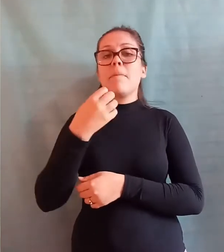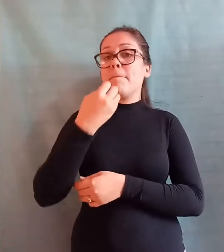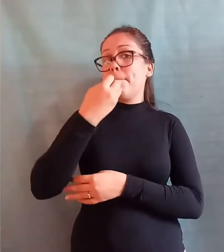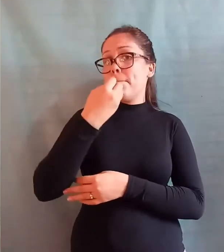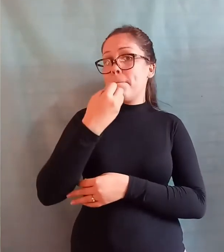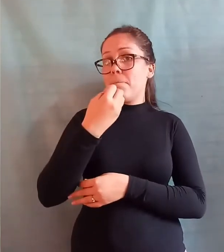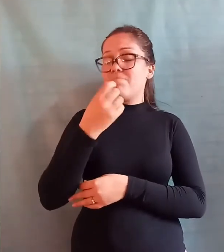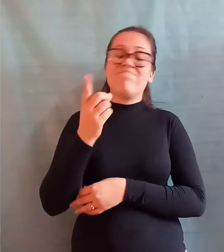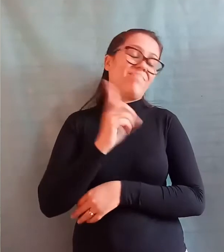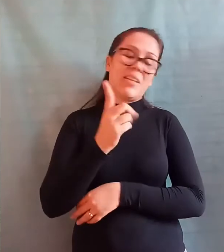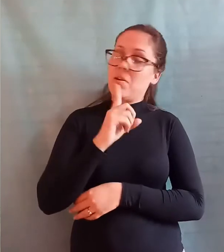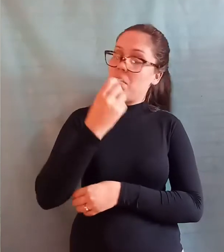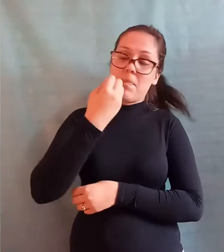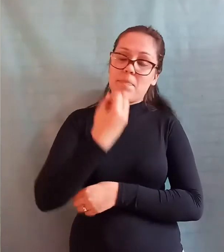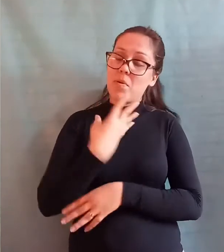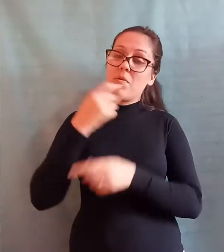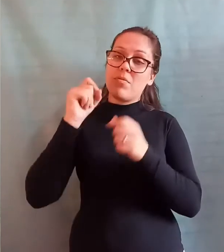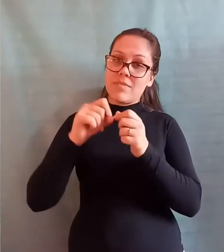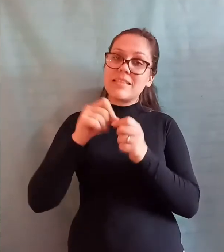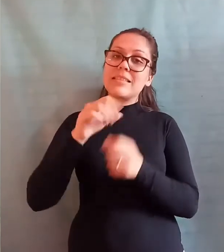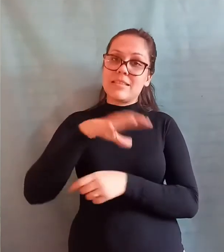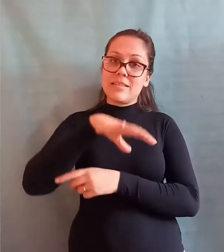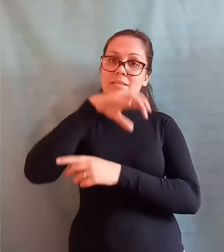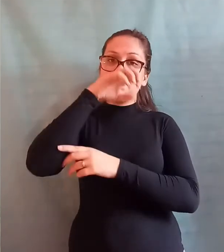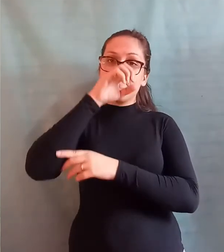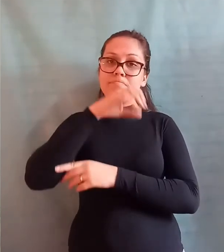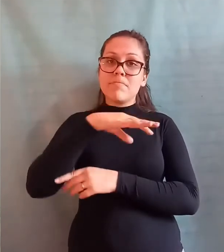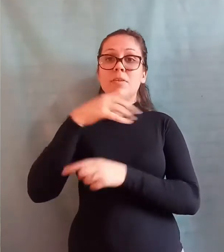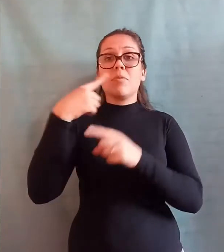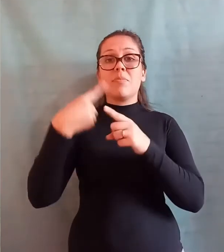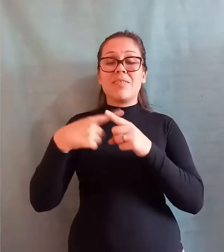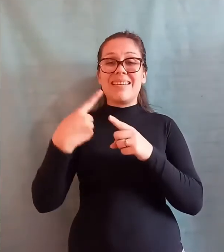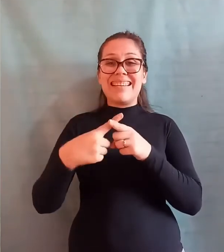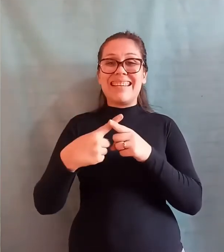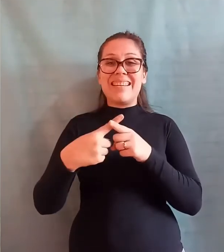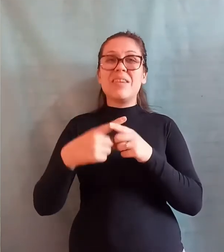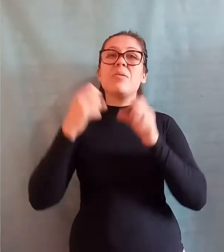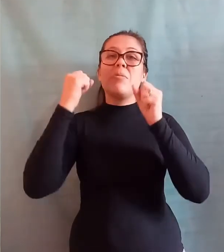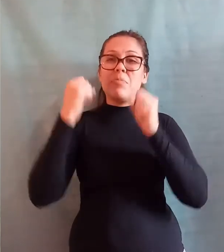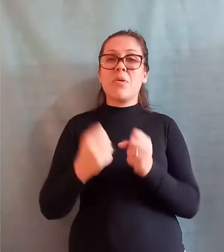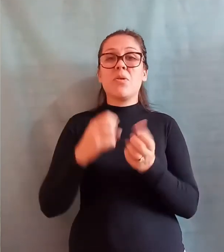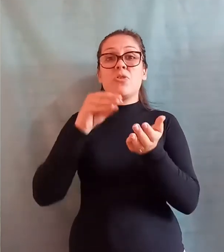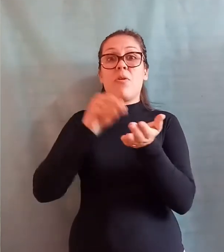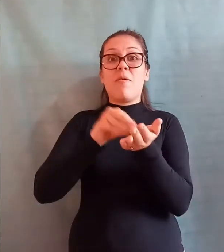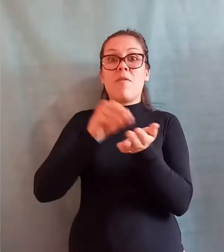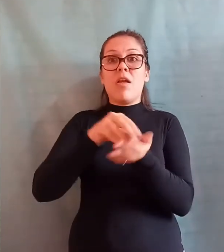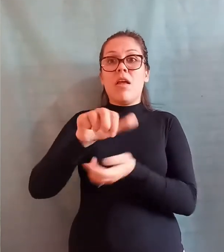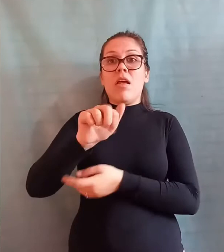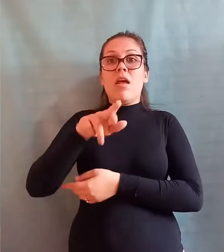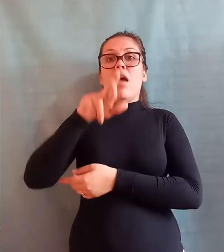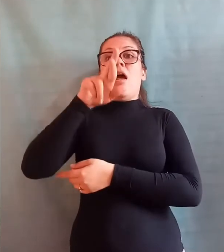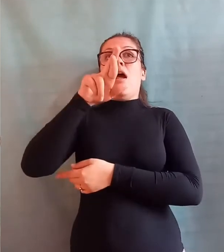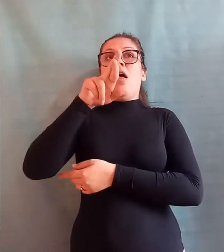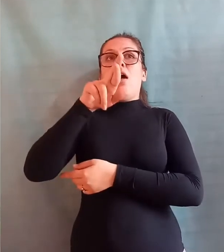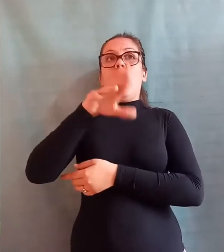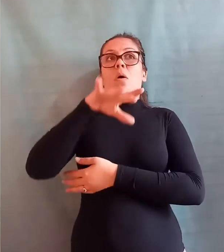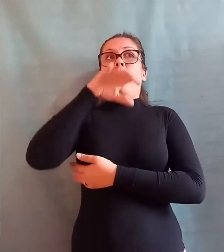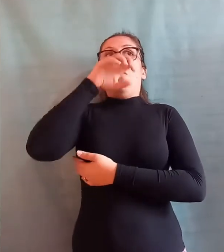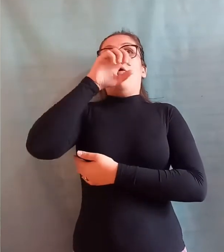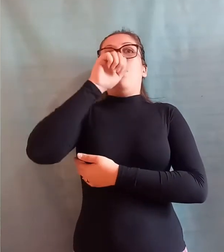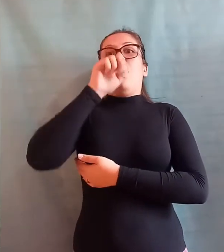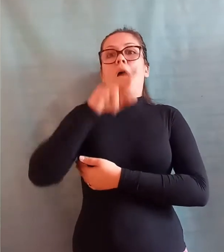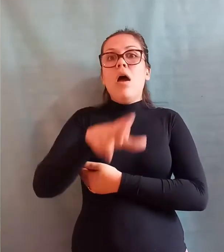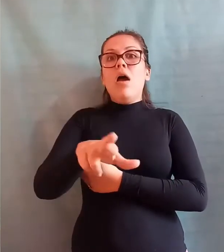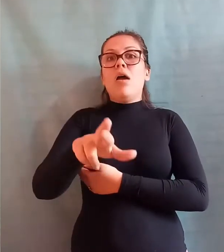não é legal fazer essa respiração porque ela exige muito e você pode se sentir mal, tá? Então, espero o narizinho